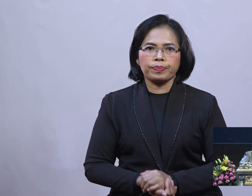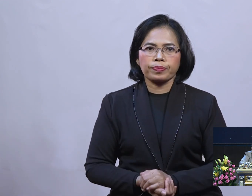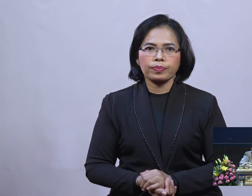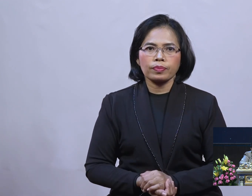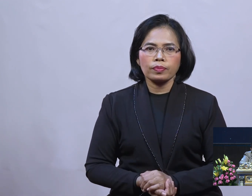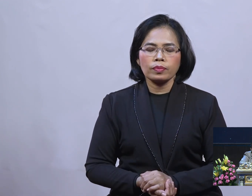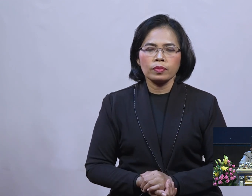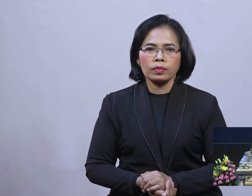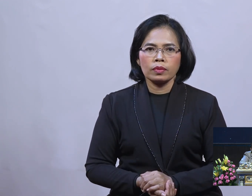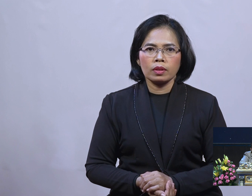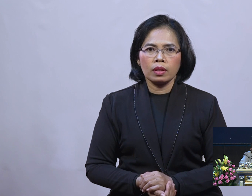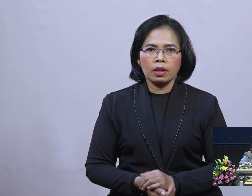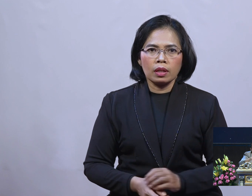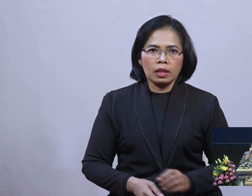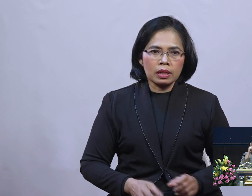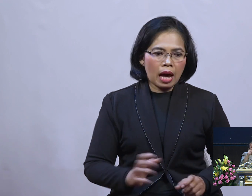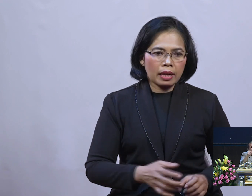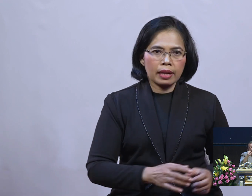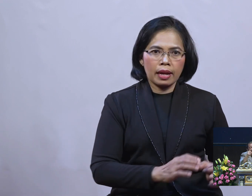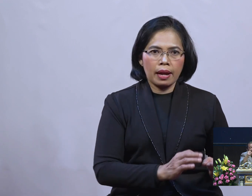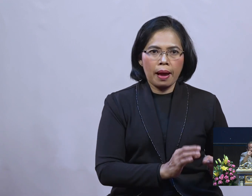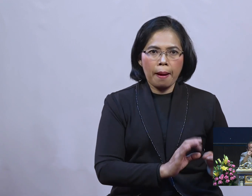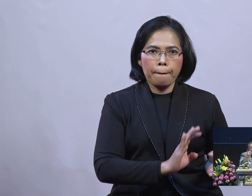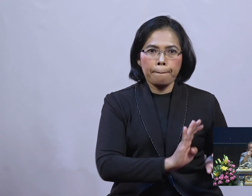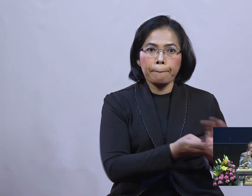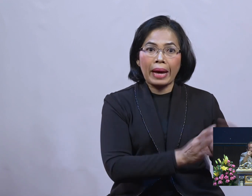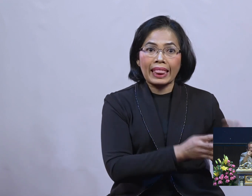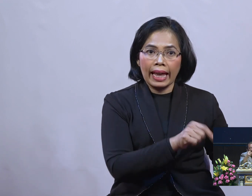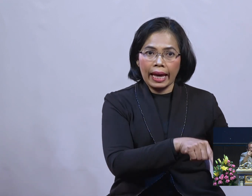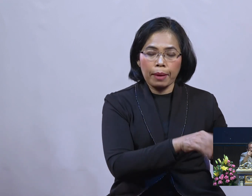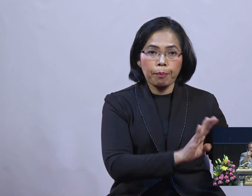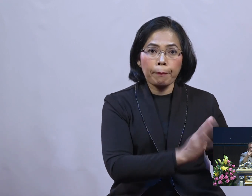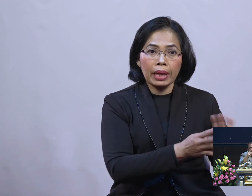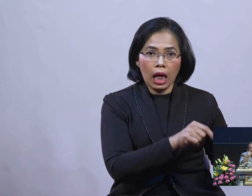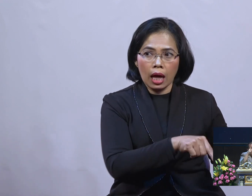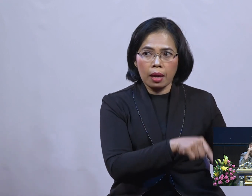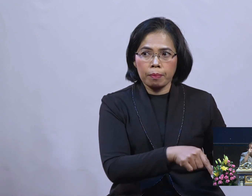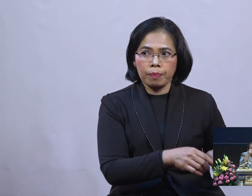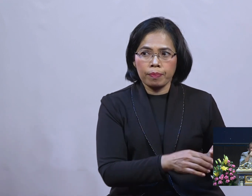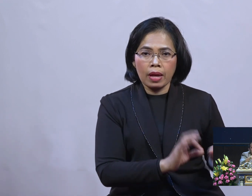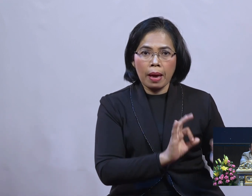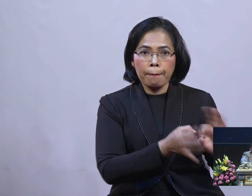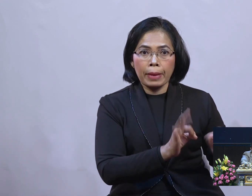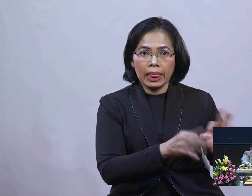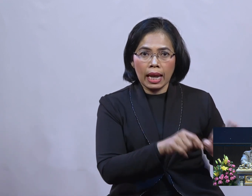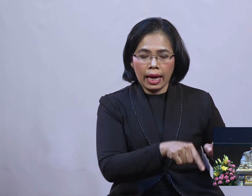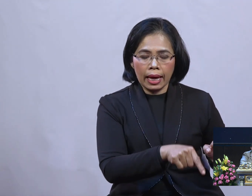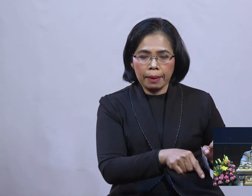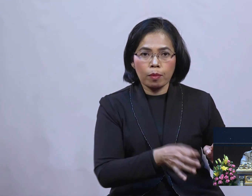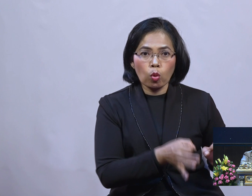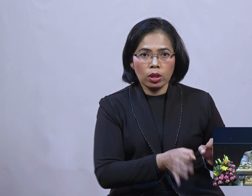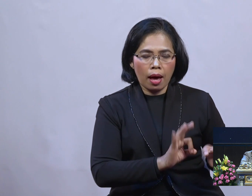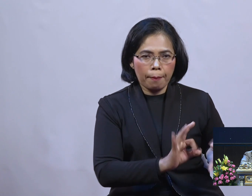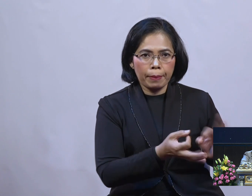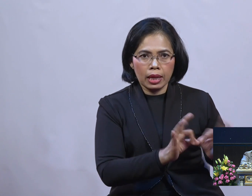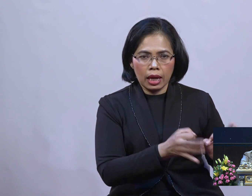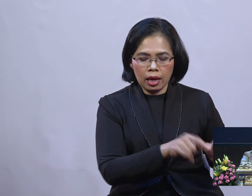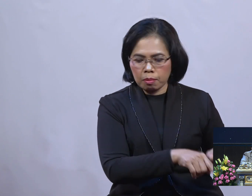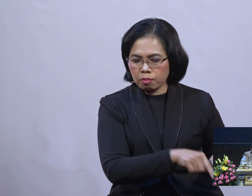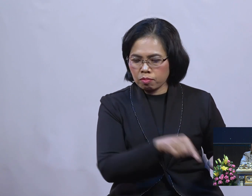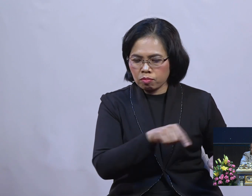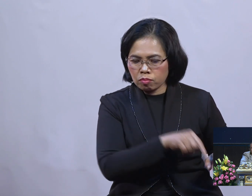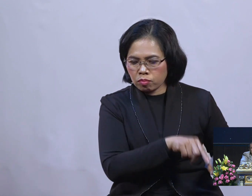Brarti dari Betlehem sampai Golgota yang kita pelajari alias 1 Hai dan Hai